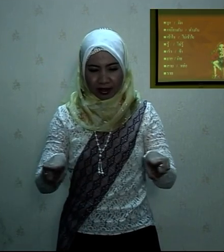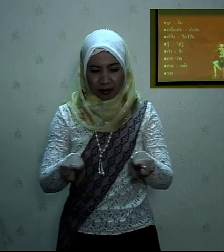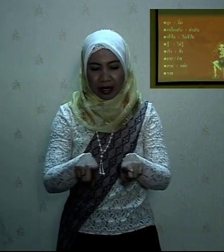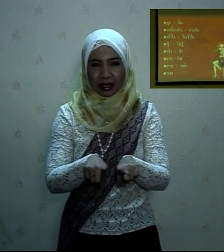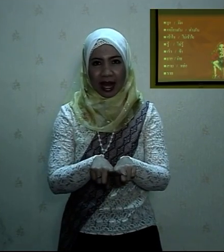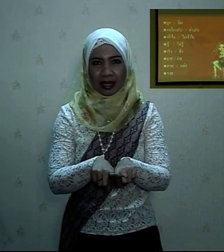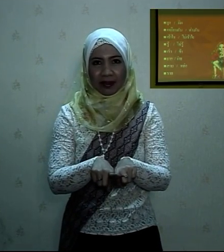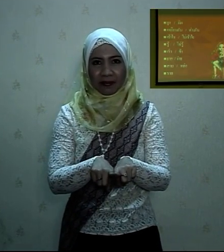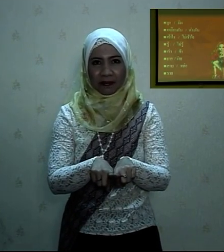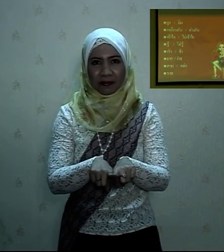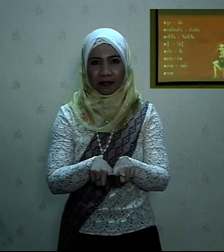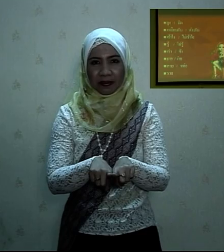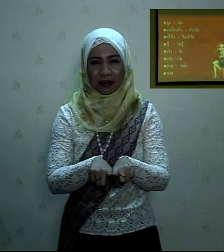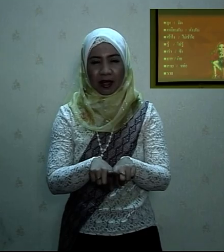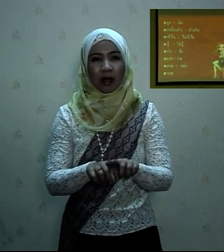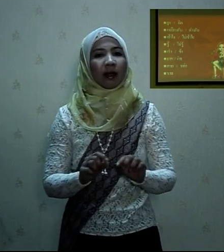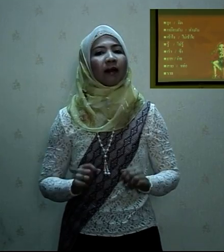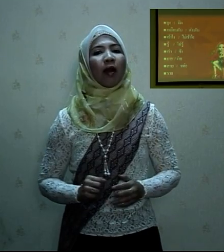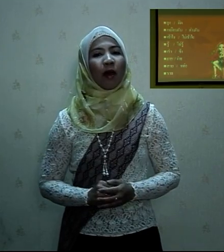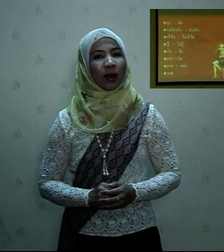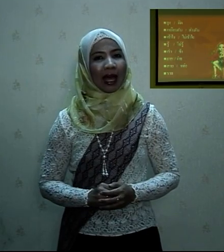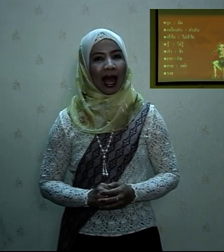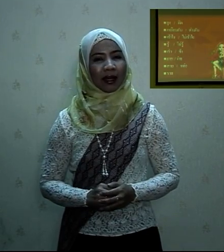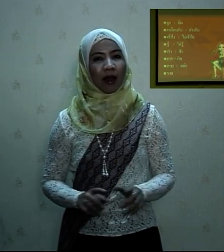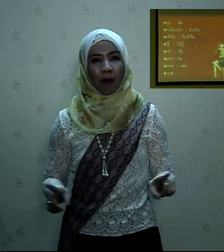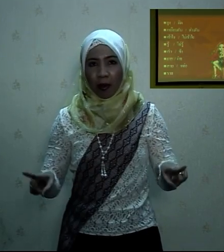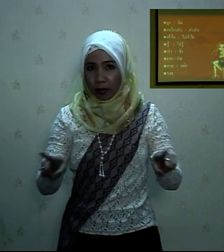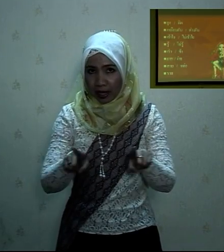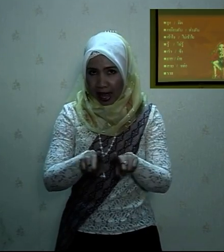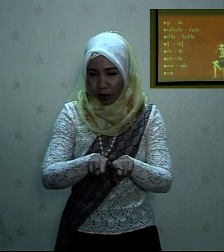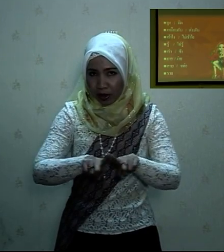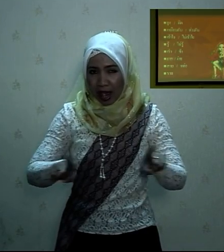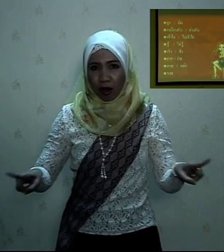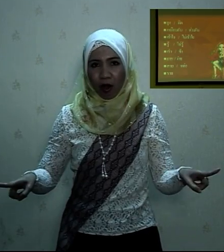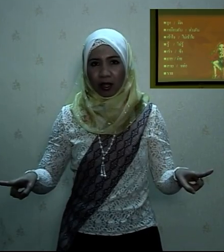มือนกันพอคำว่าต่างพอเหมือนแล้วก็แยกออกก็คือ